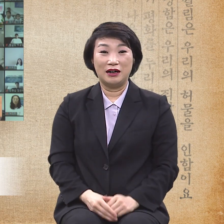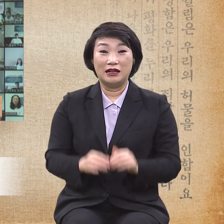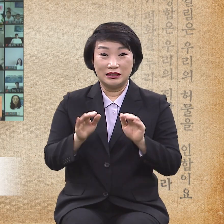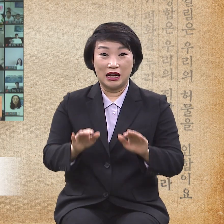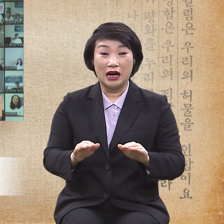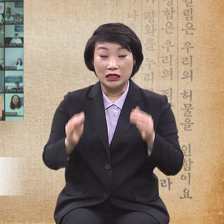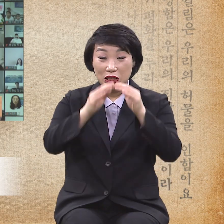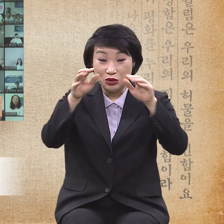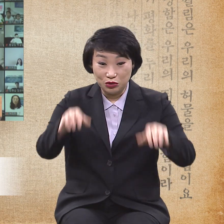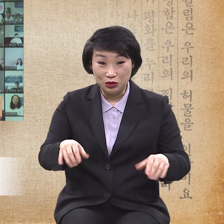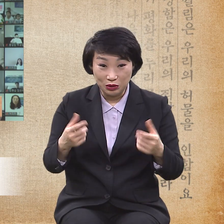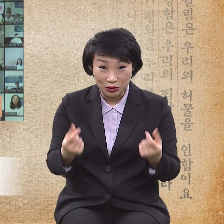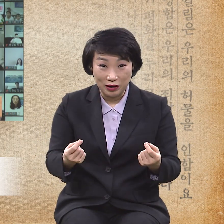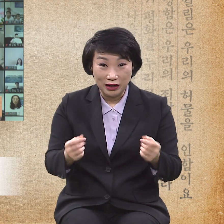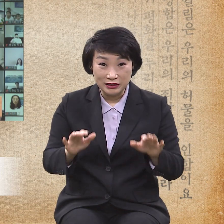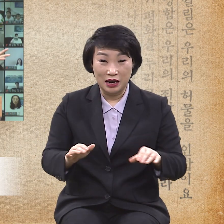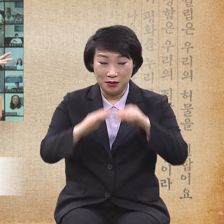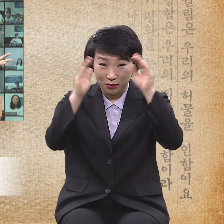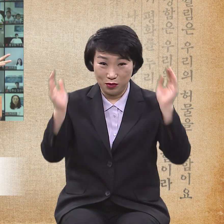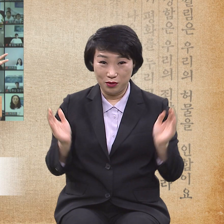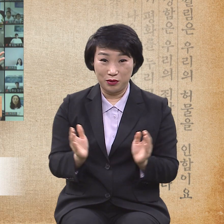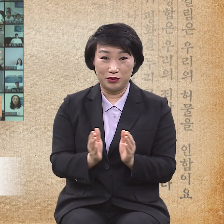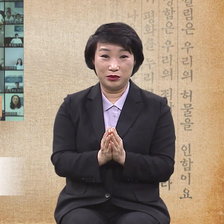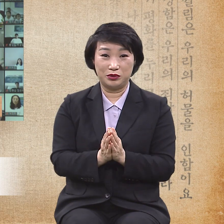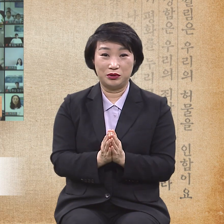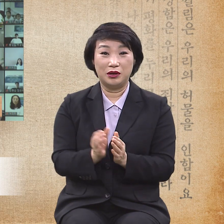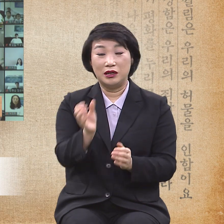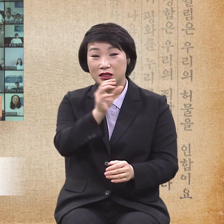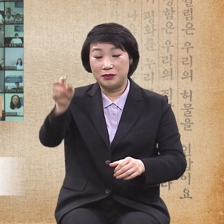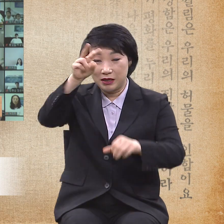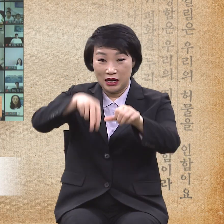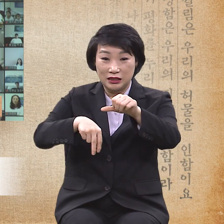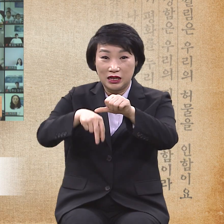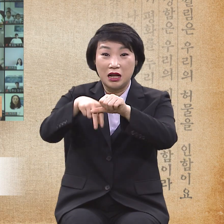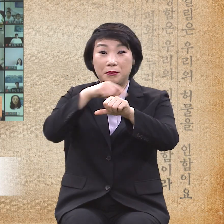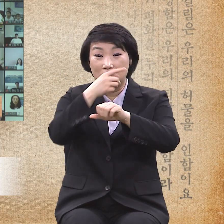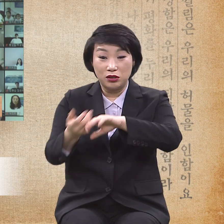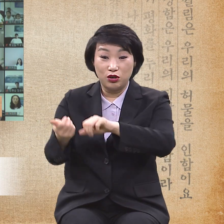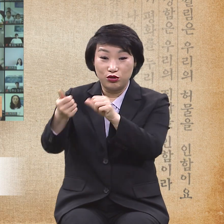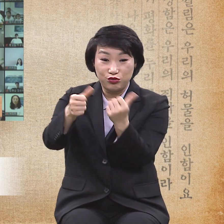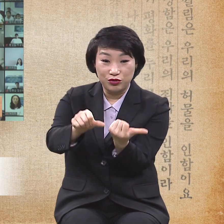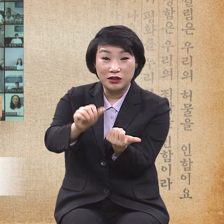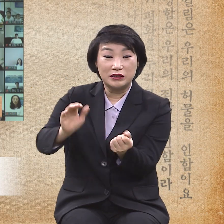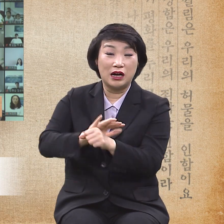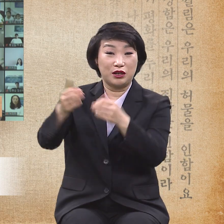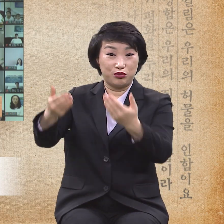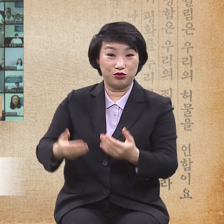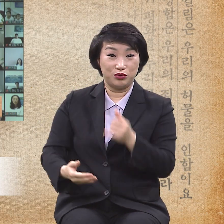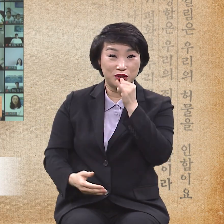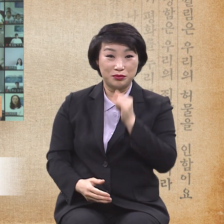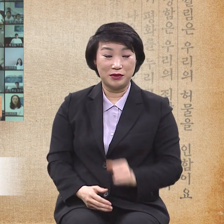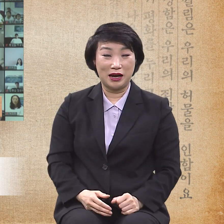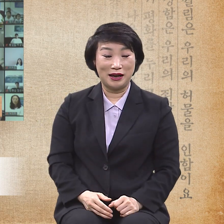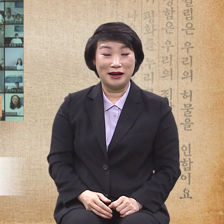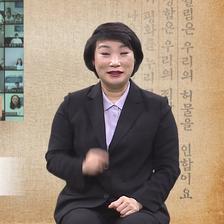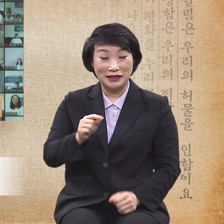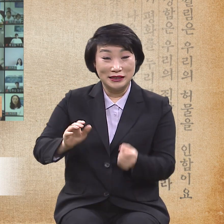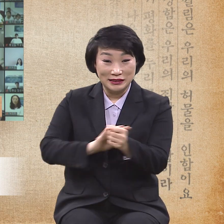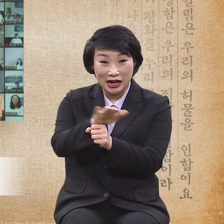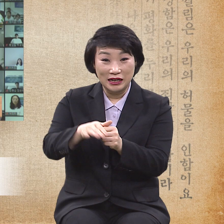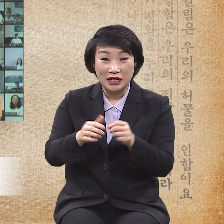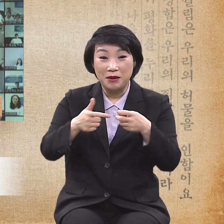그리고 이웃도 다 십자가에 달려 피 흘려 죽으시고 사랑하시고 드디어 이